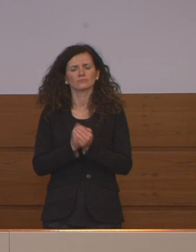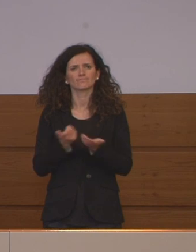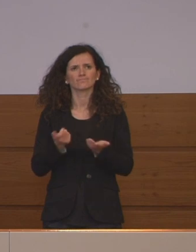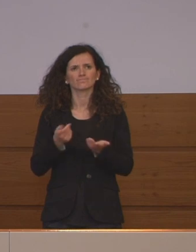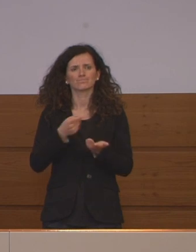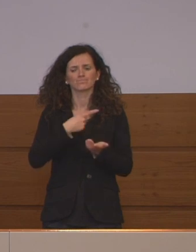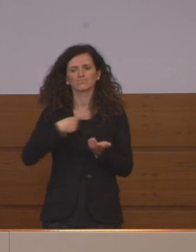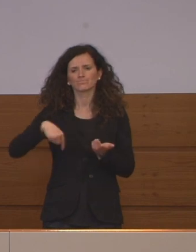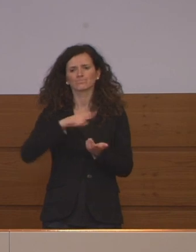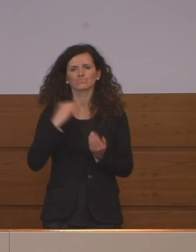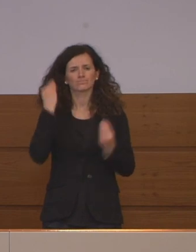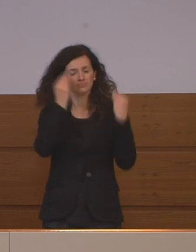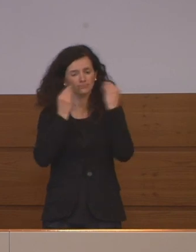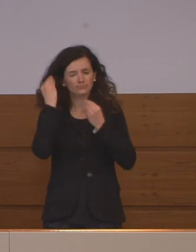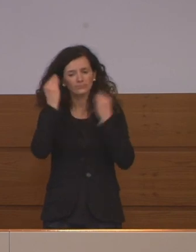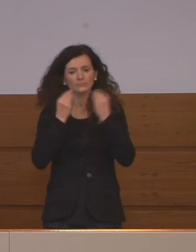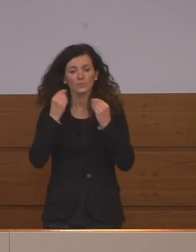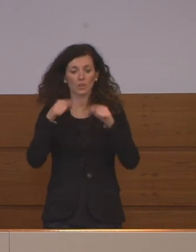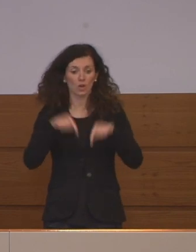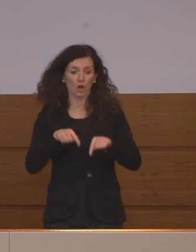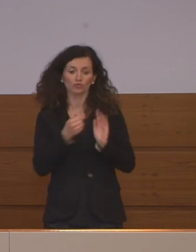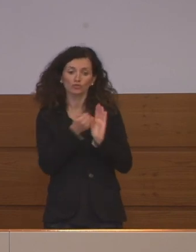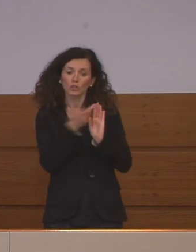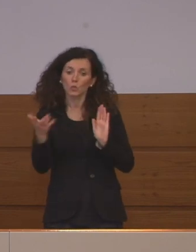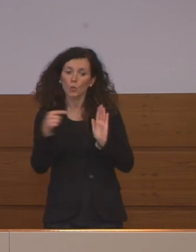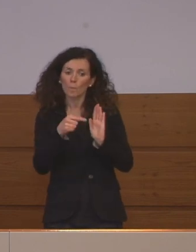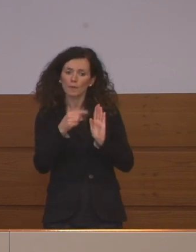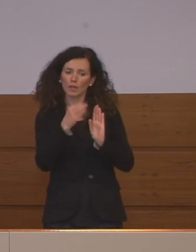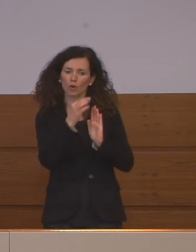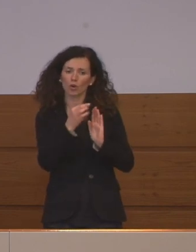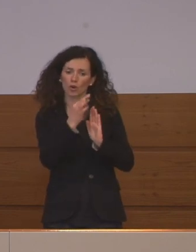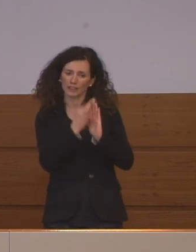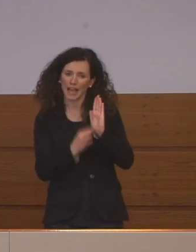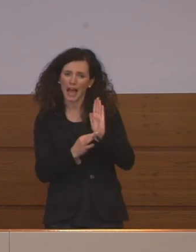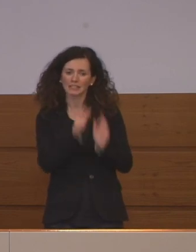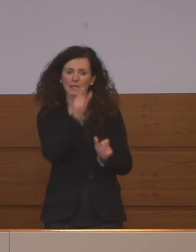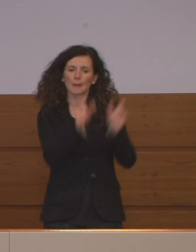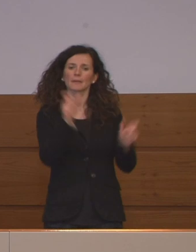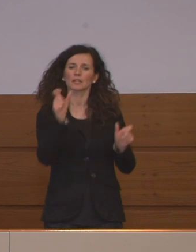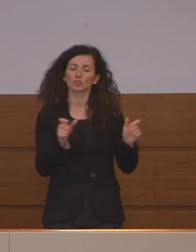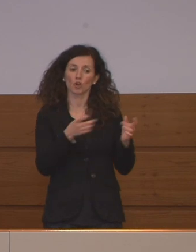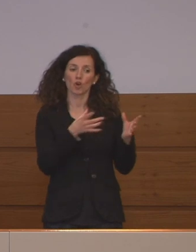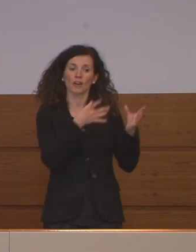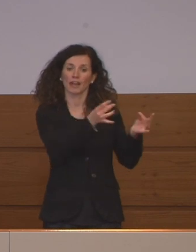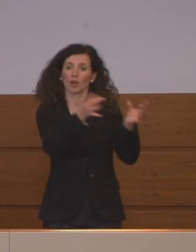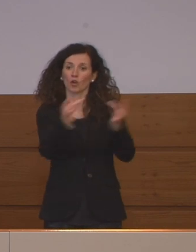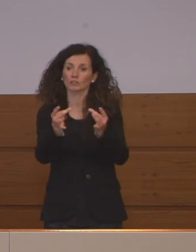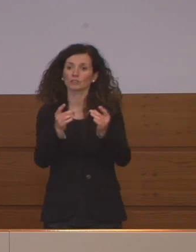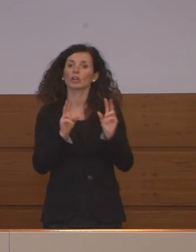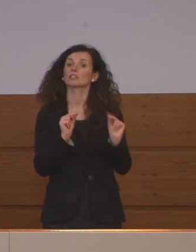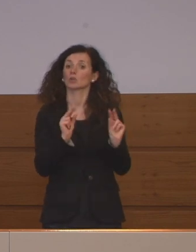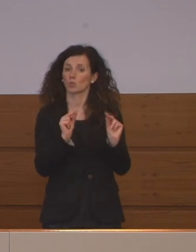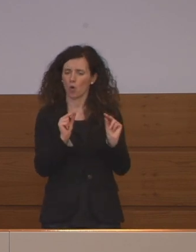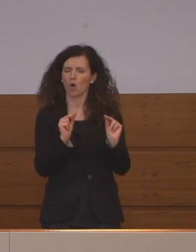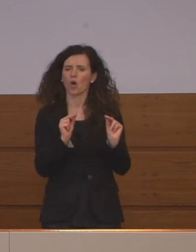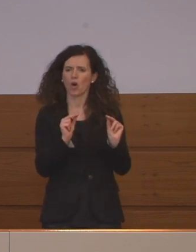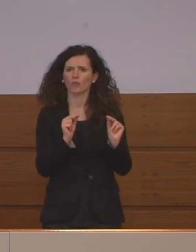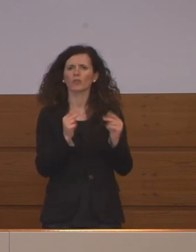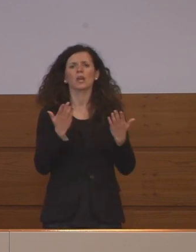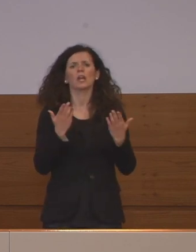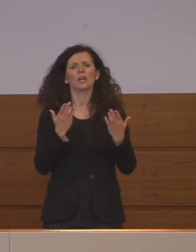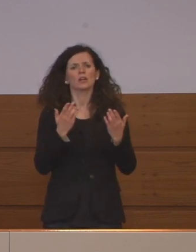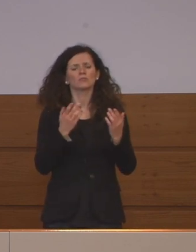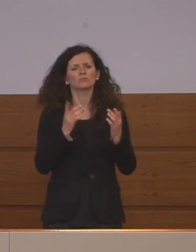l'attuale numero di persone infette di persone di nuovi casi sia coerente con il